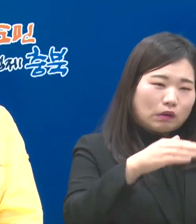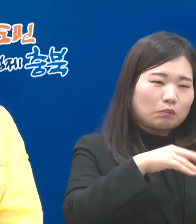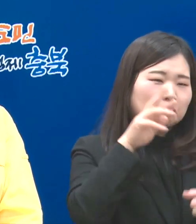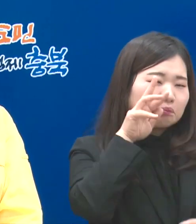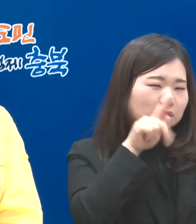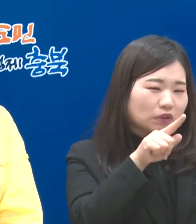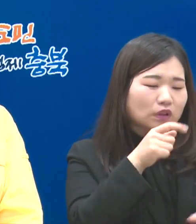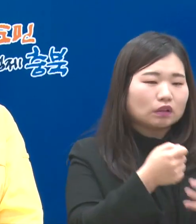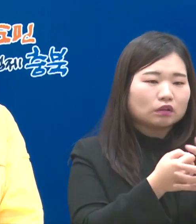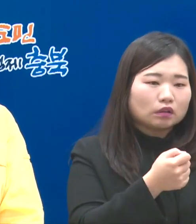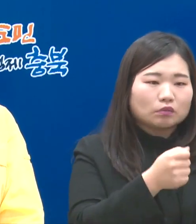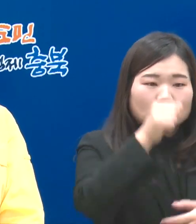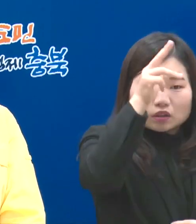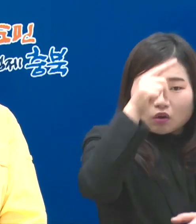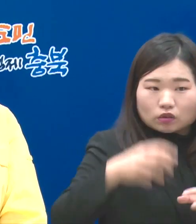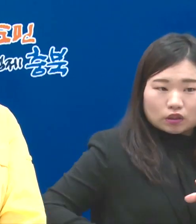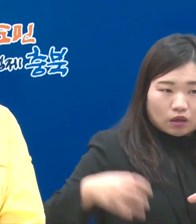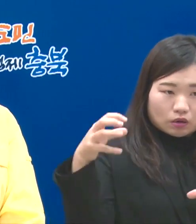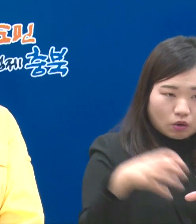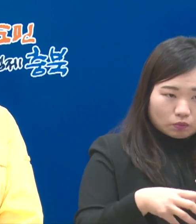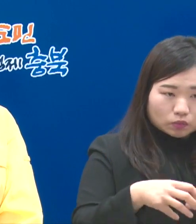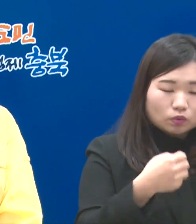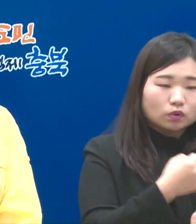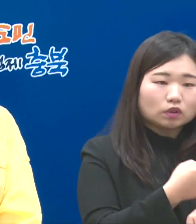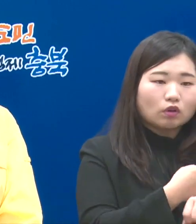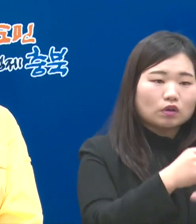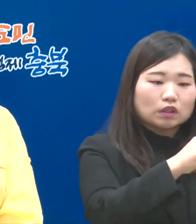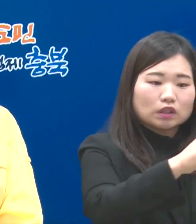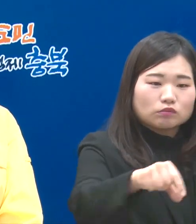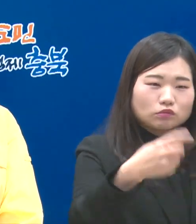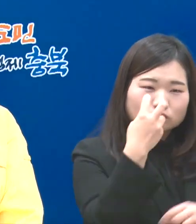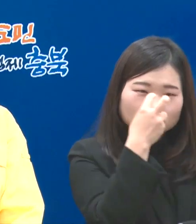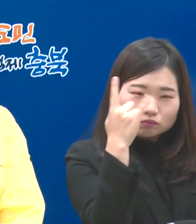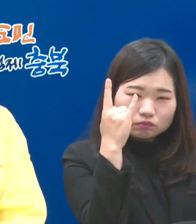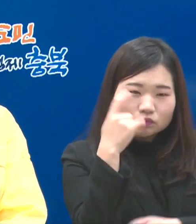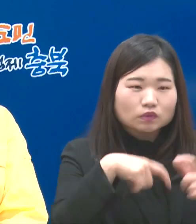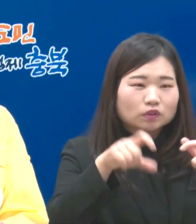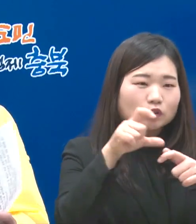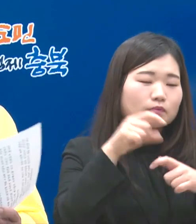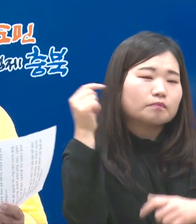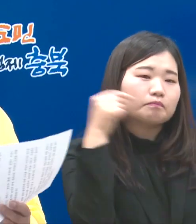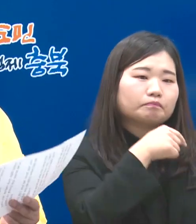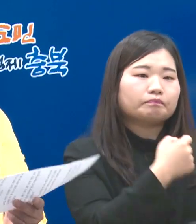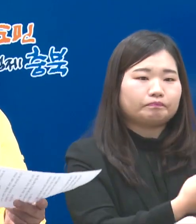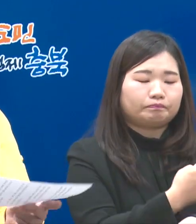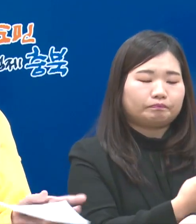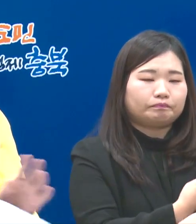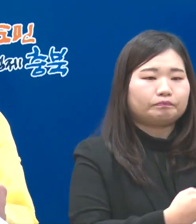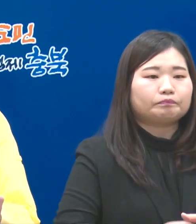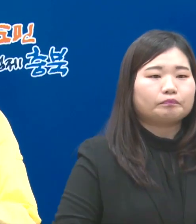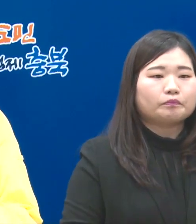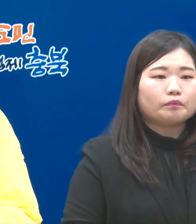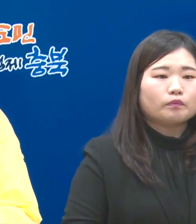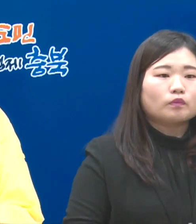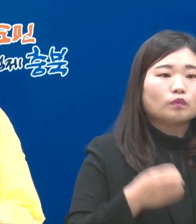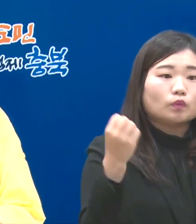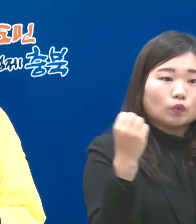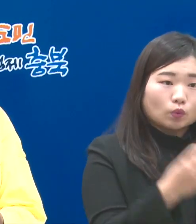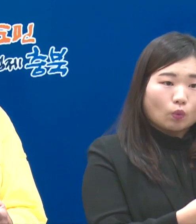대비하여 경찰 협조를 받아 외부 경비도 강화하겠습니다.